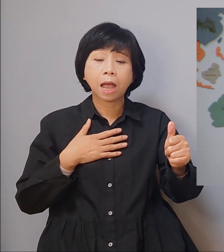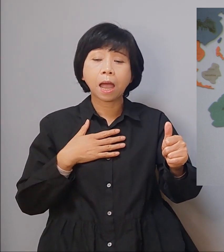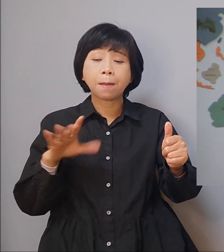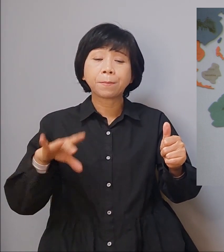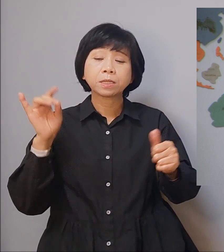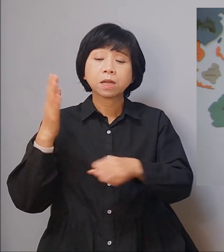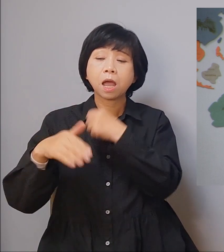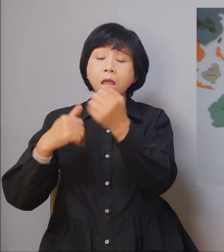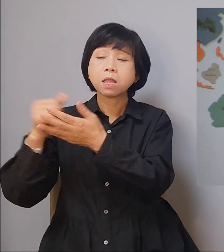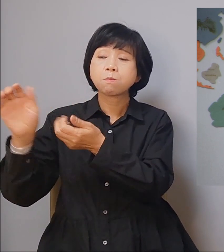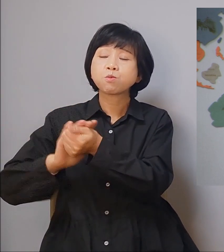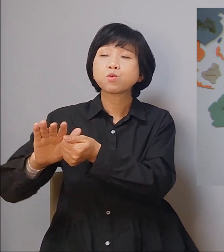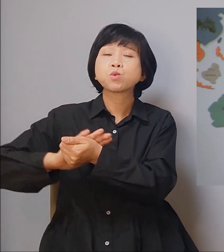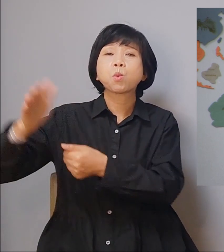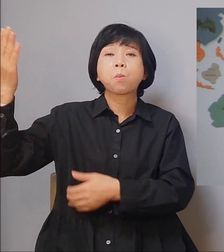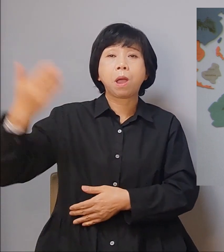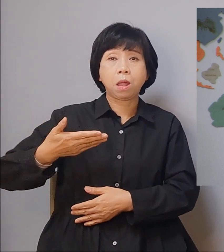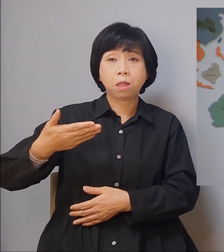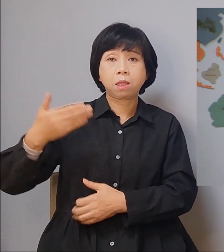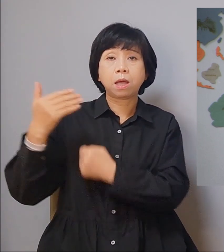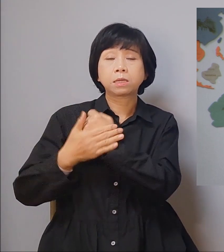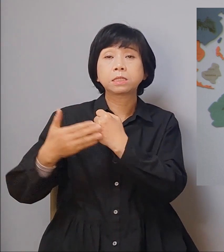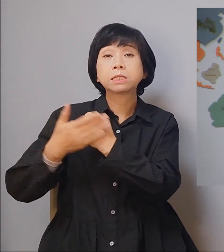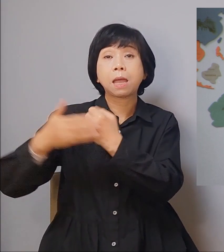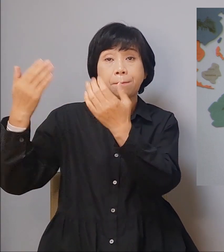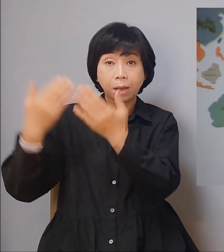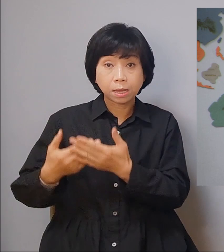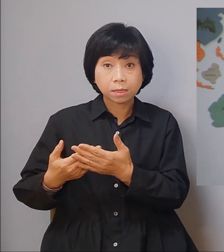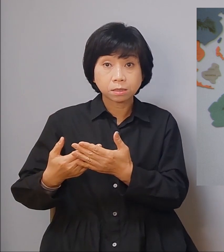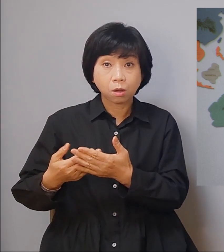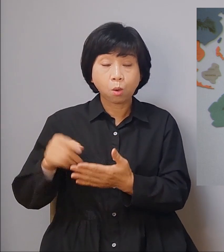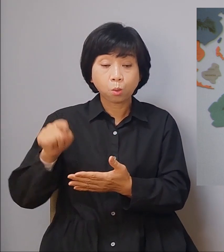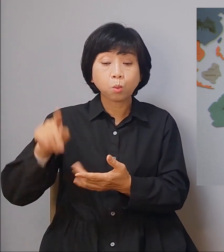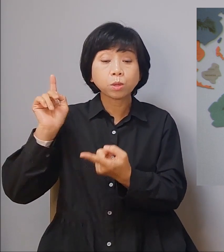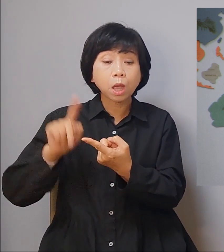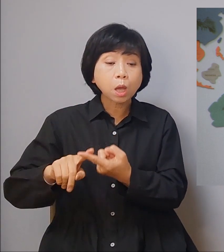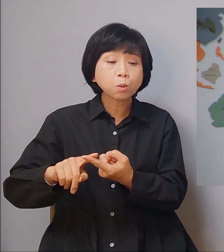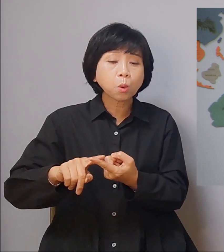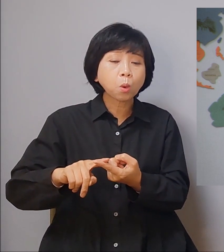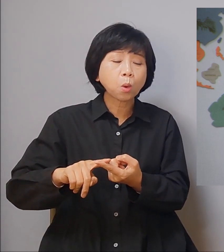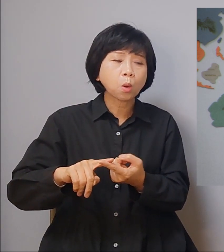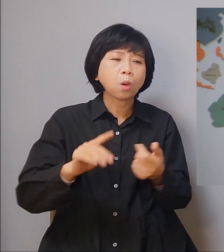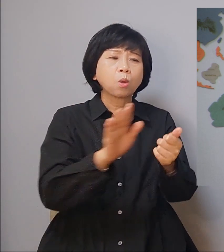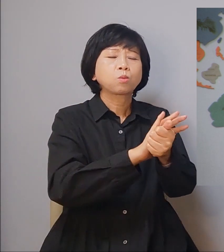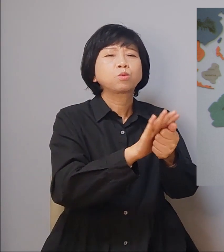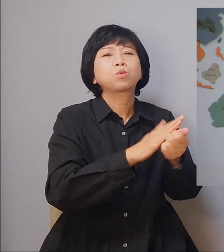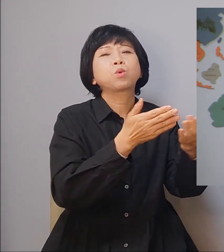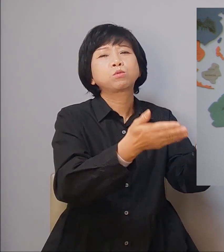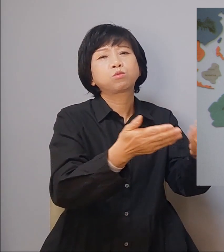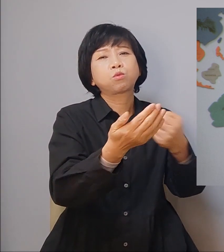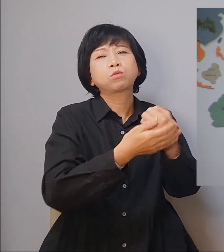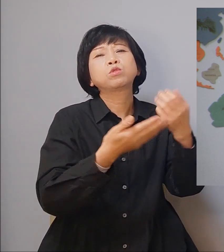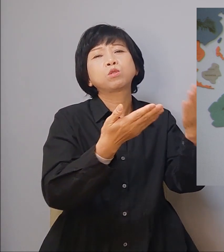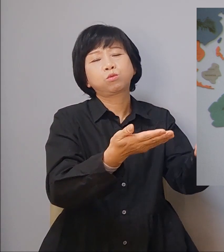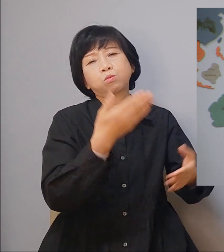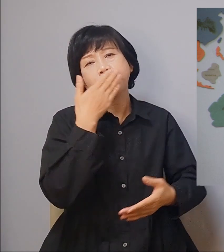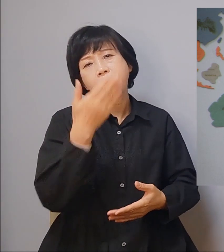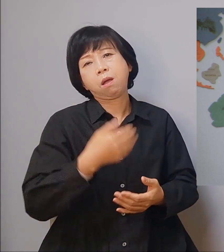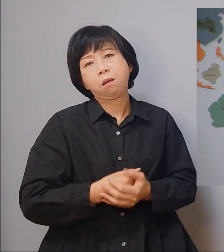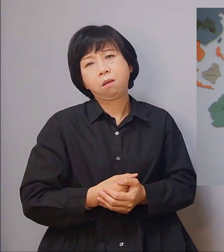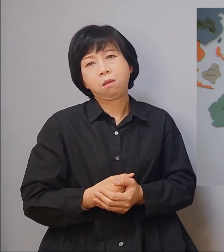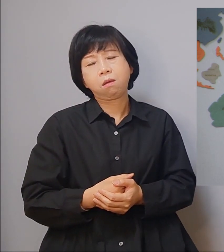하나님께로부터 받은 위로가, 은혜가 그 하나님의 손길을 경험했으면 또한 그들을 위로할 수 있다는 거죠.